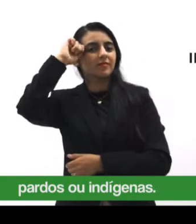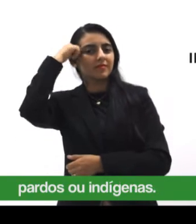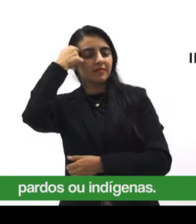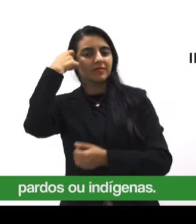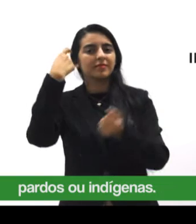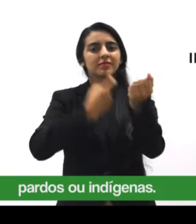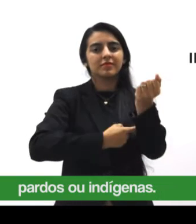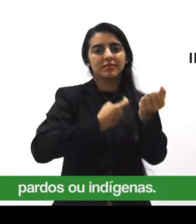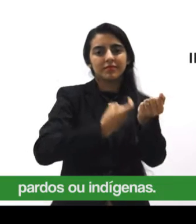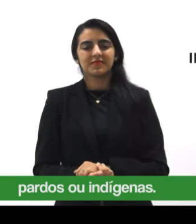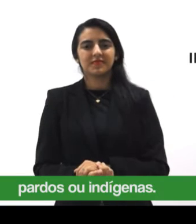pardos ou indígenas.